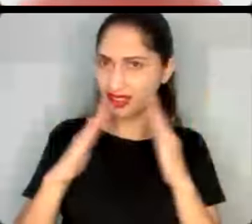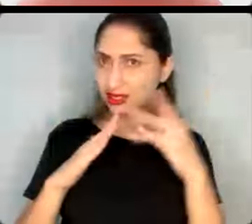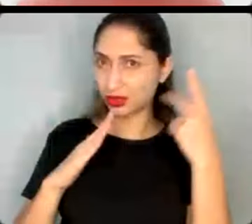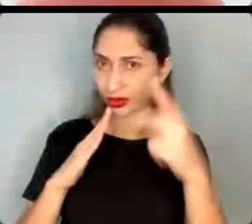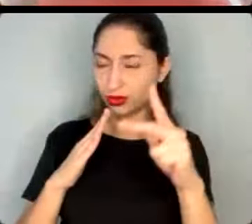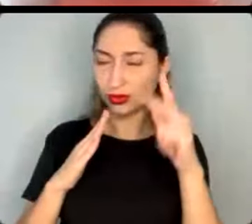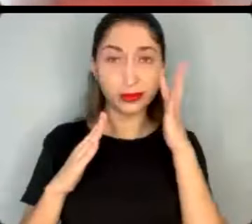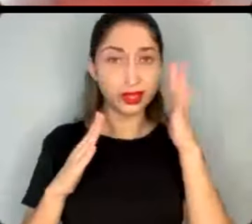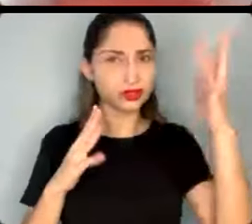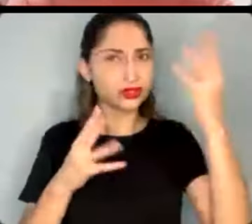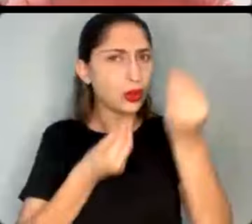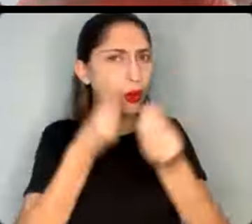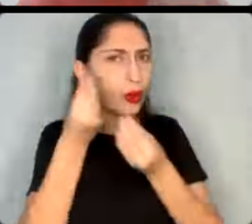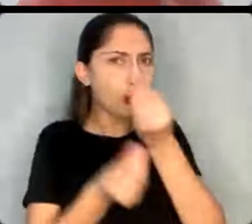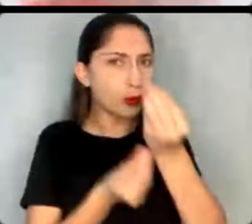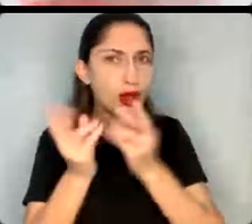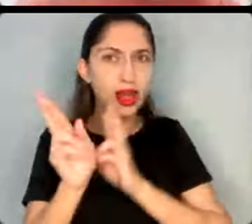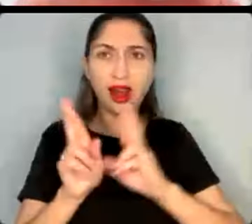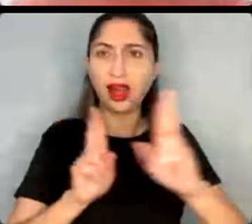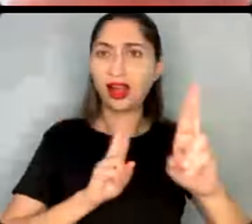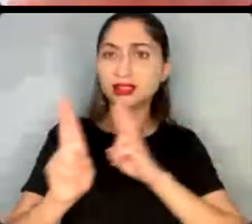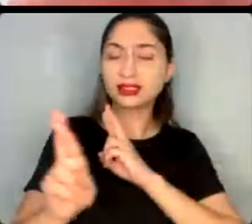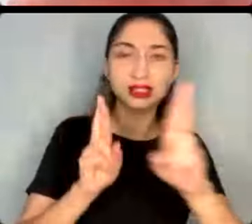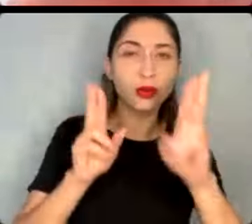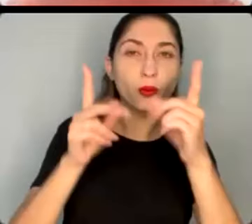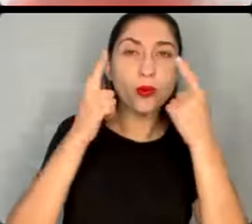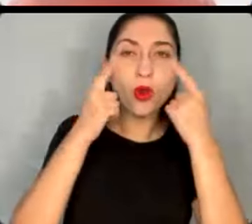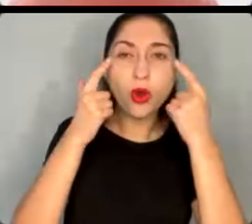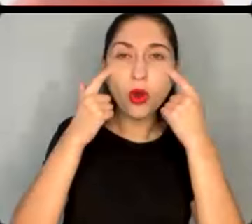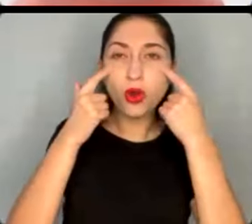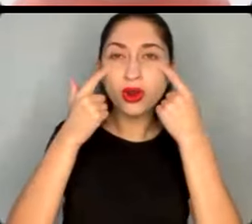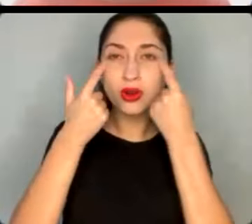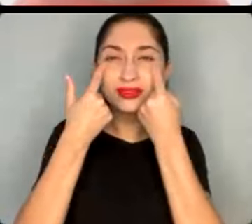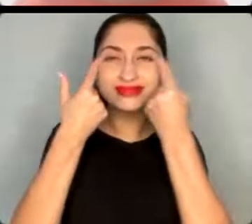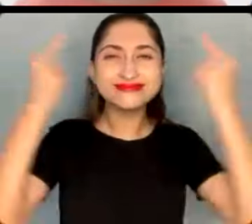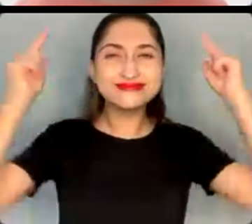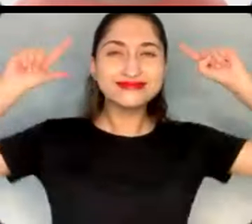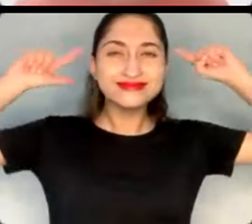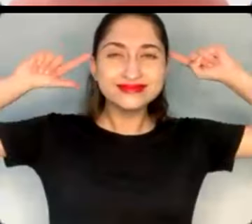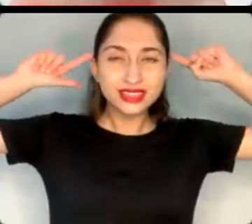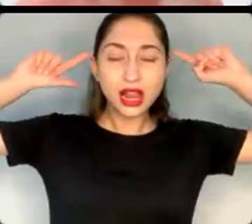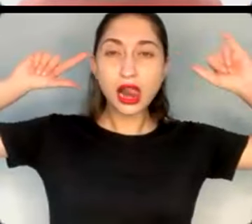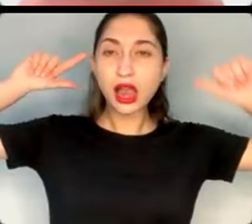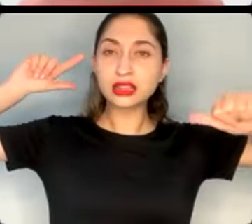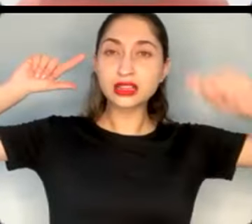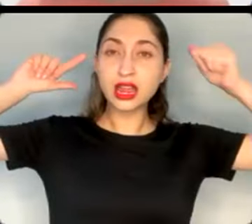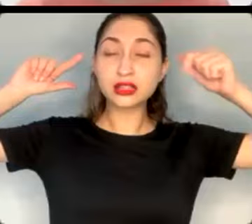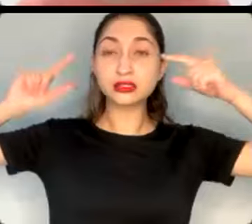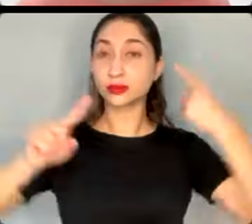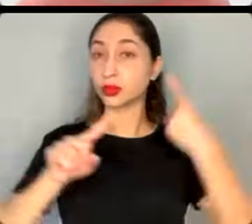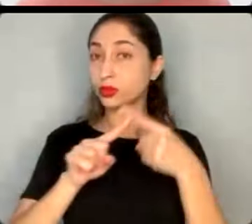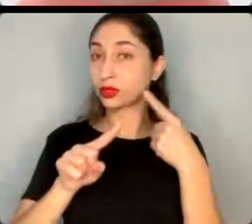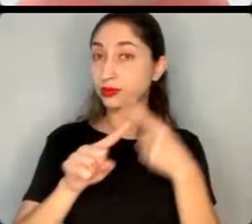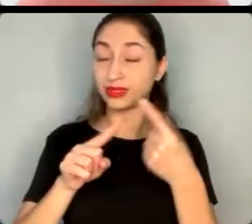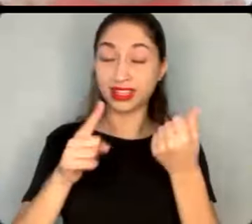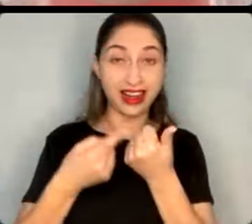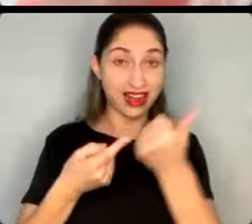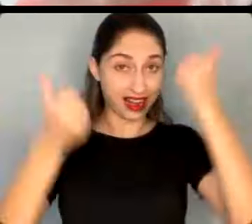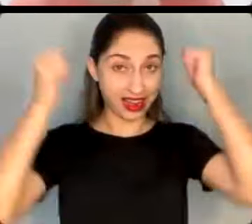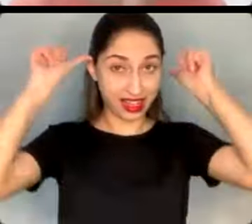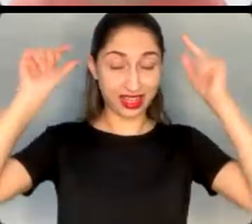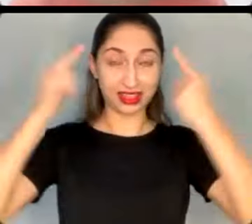pode encaixar o globo ocular mais para o fundo da cavidade, porque ali no fundo da